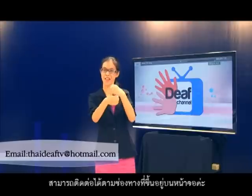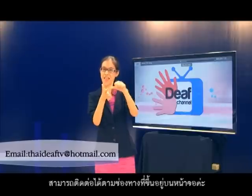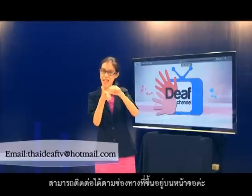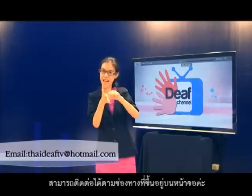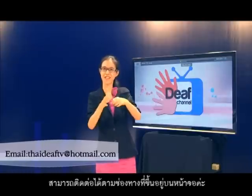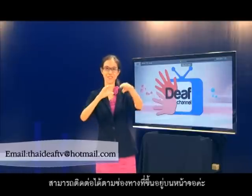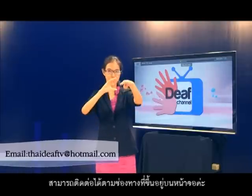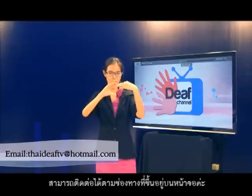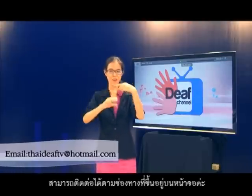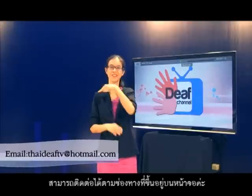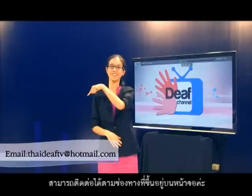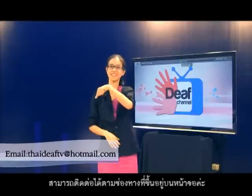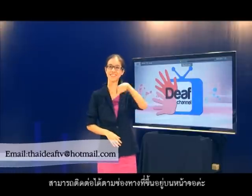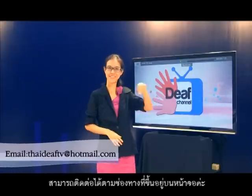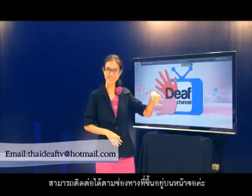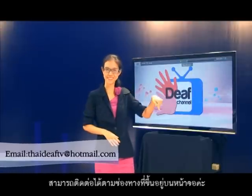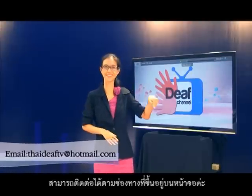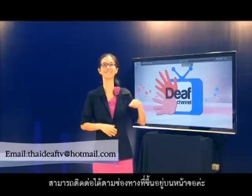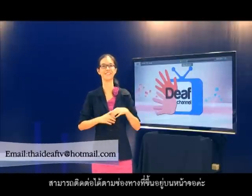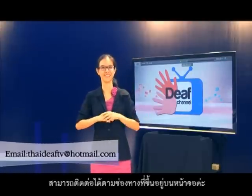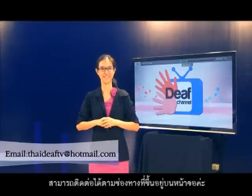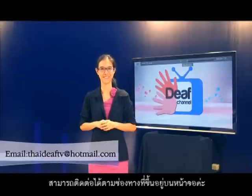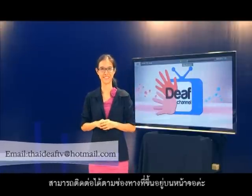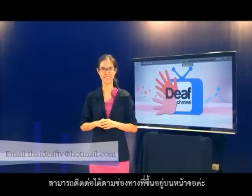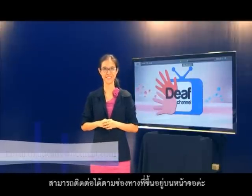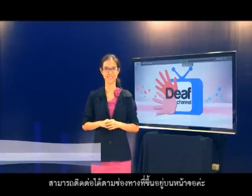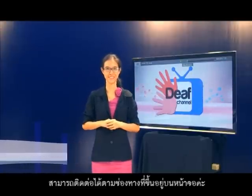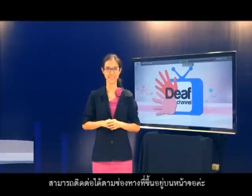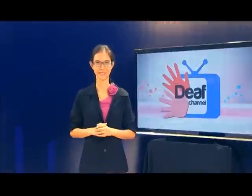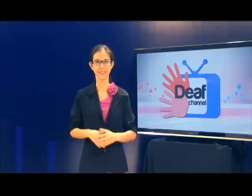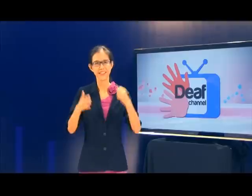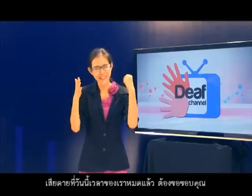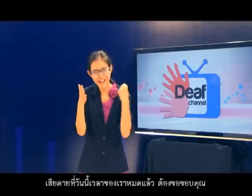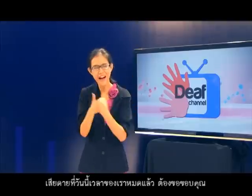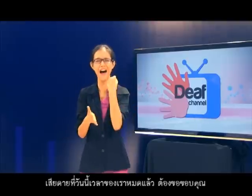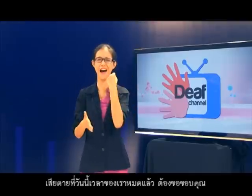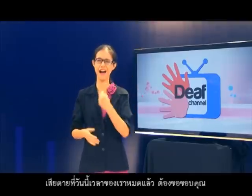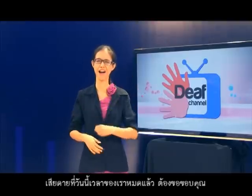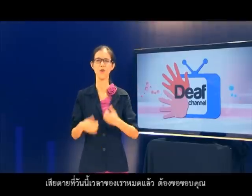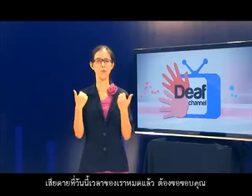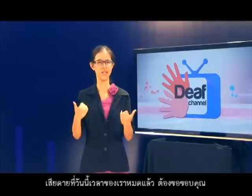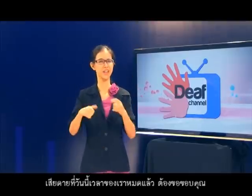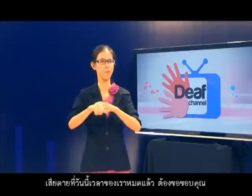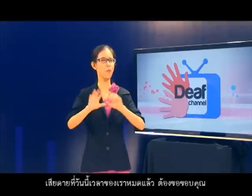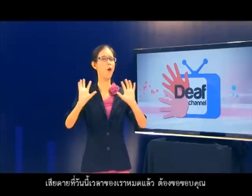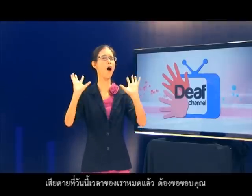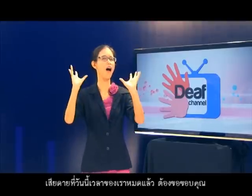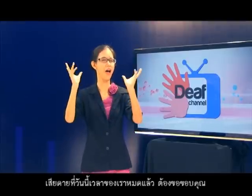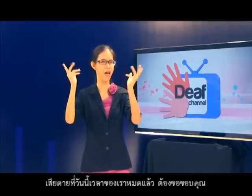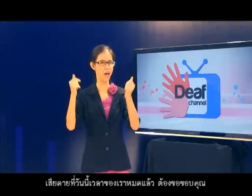ติดต่อได้ตามช่องทางที่ขึ้นอยู่บนหน้าจอค่ะเสียดายที่วันนี้เวลาของเราหมดแล้วนะคะต้อง